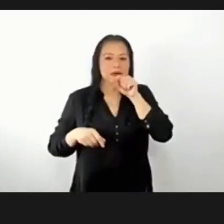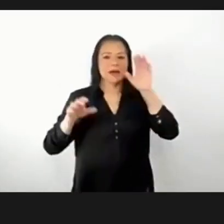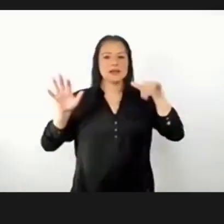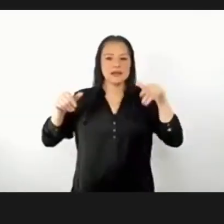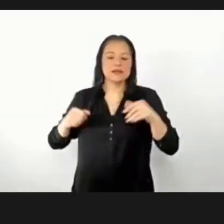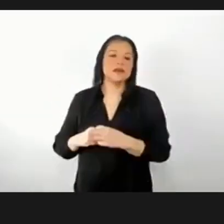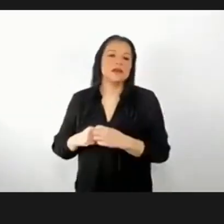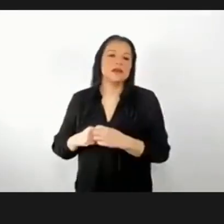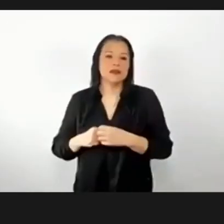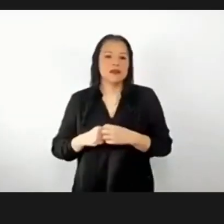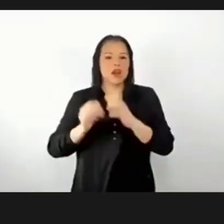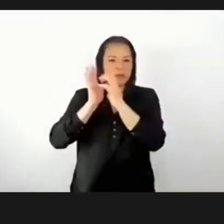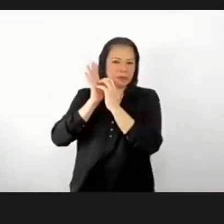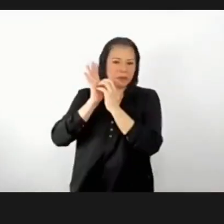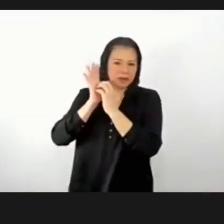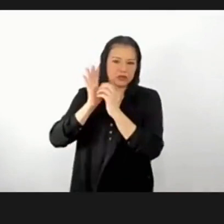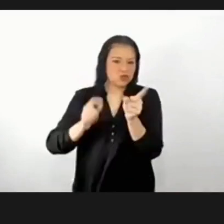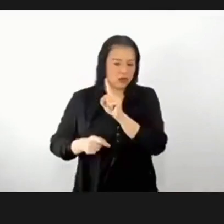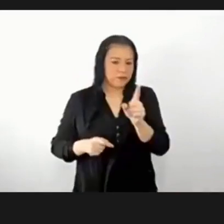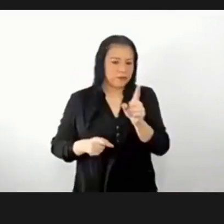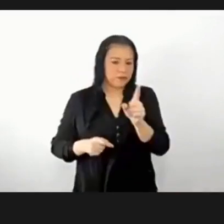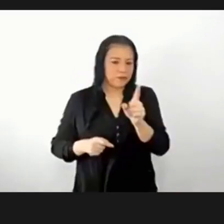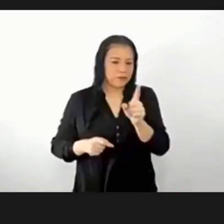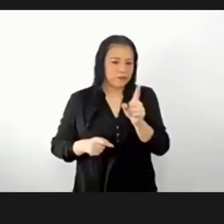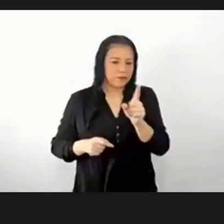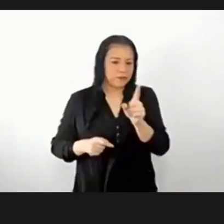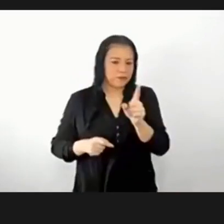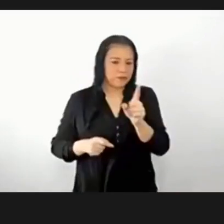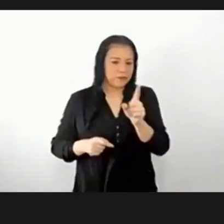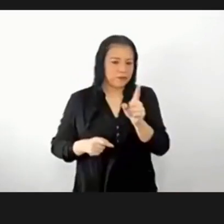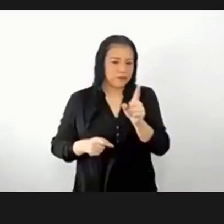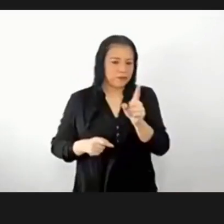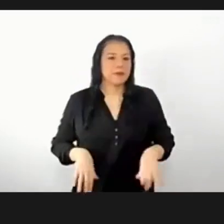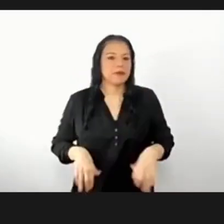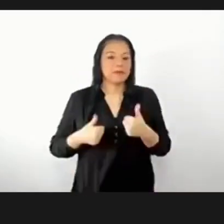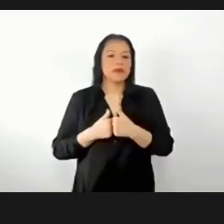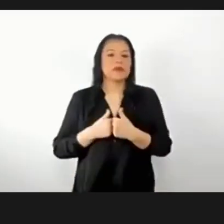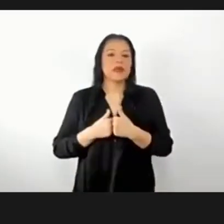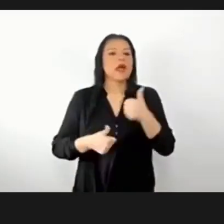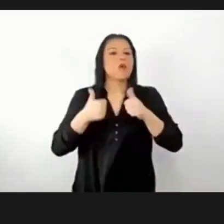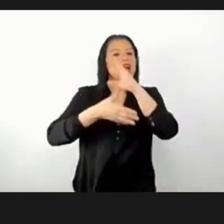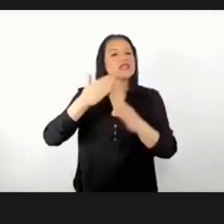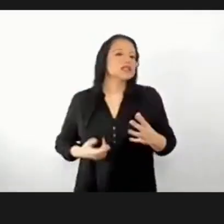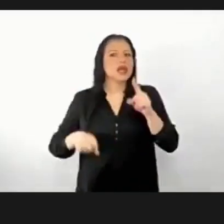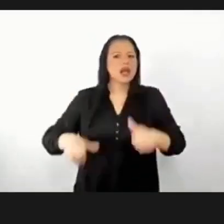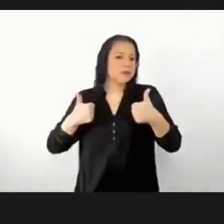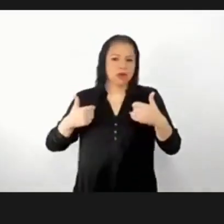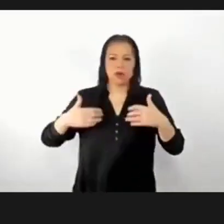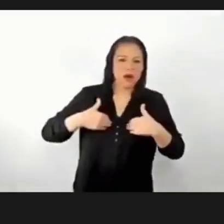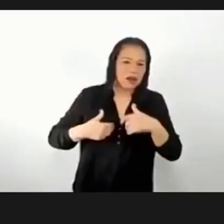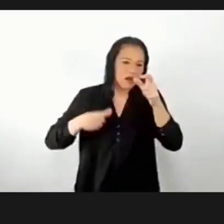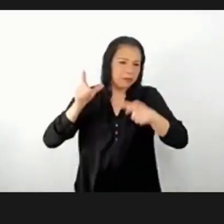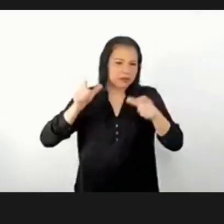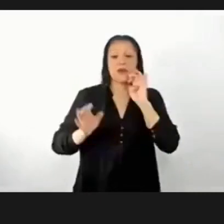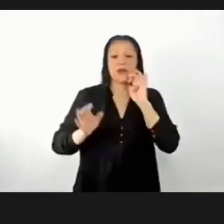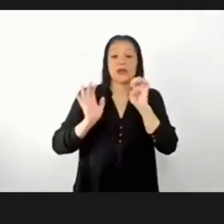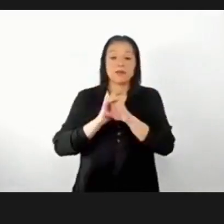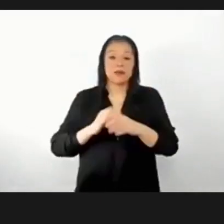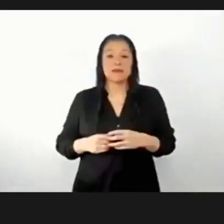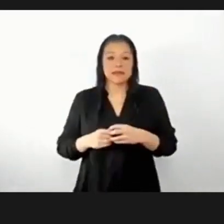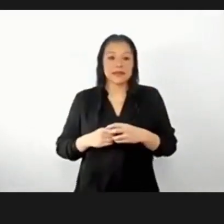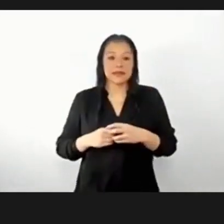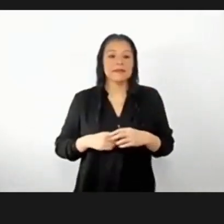Un gusano. Son seres vivos. ¿Cuál es la característica del ser vivo? Un ser vivo, una bacteria, por ejemplo, es un ser